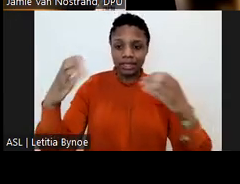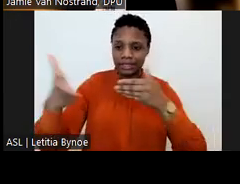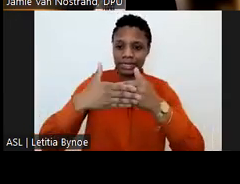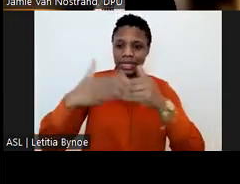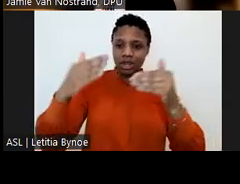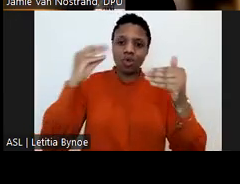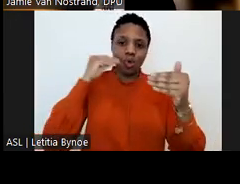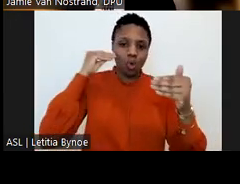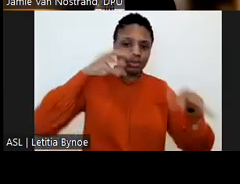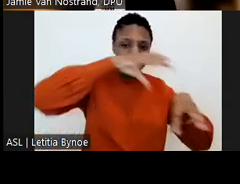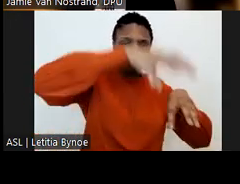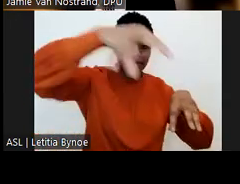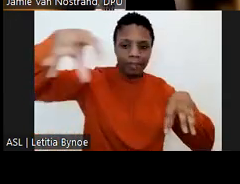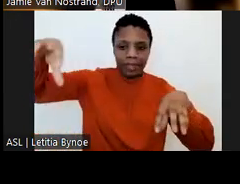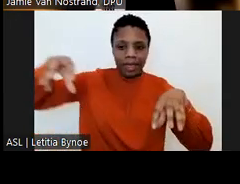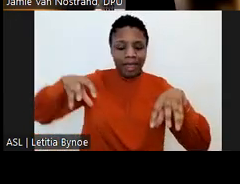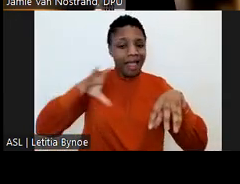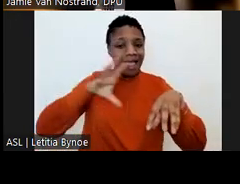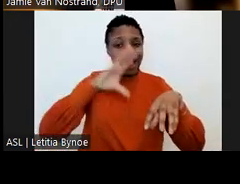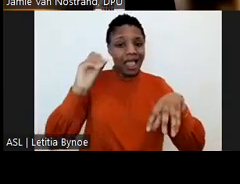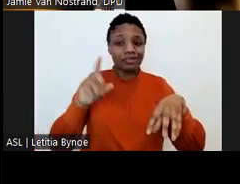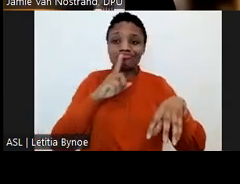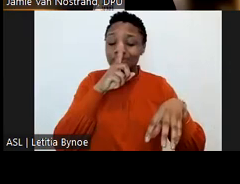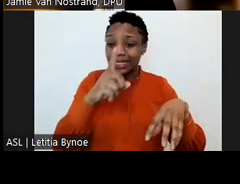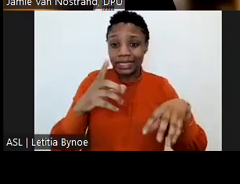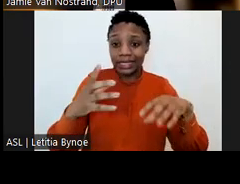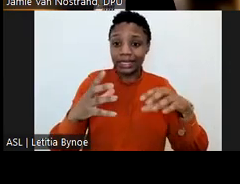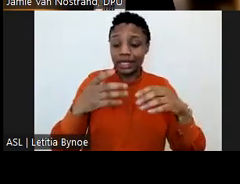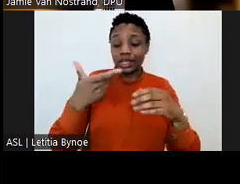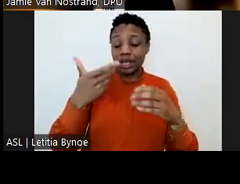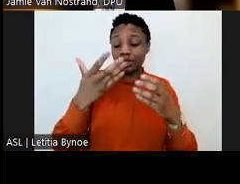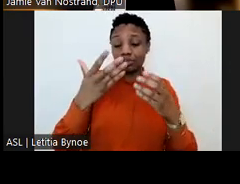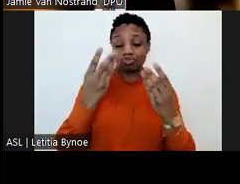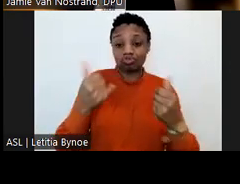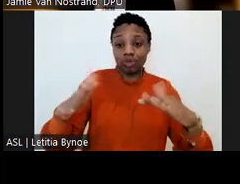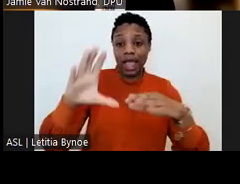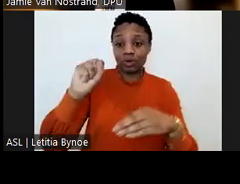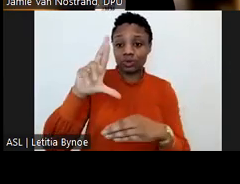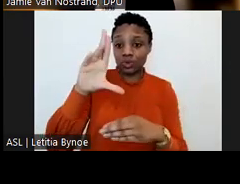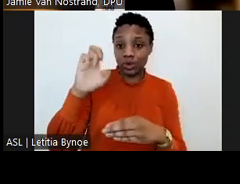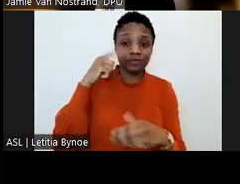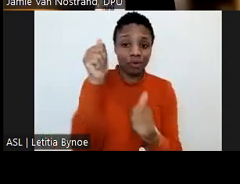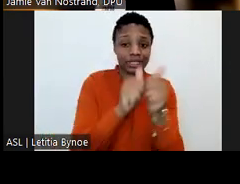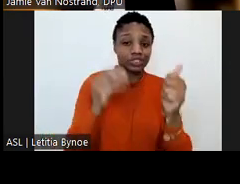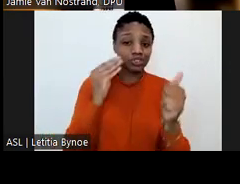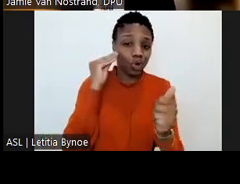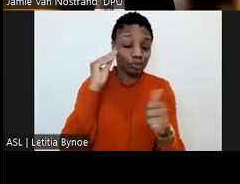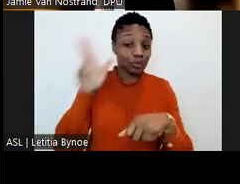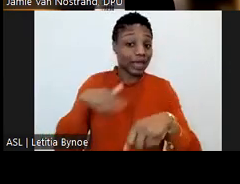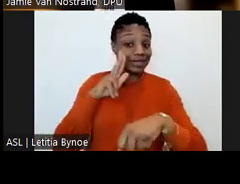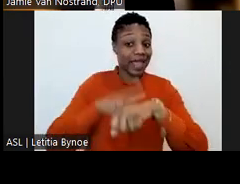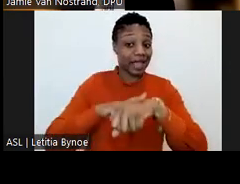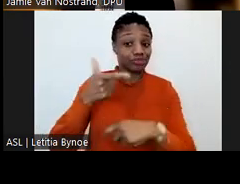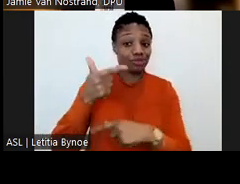tubería eh que lleva de la tierra hacia o del del suelo